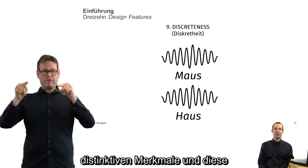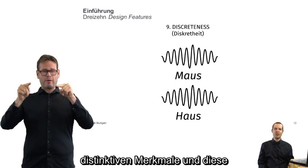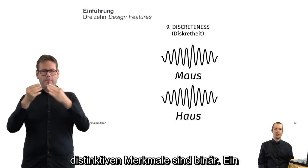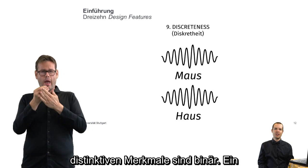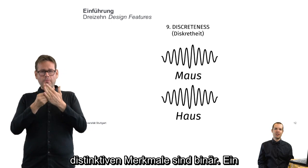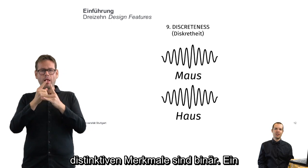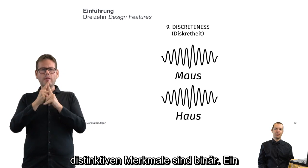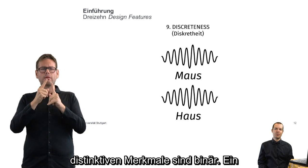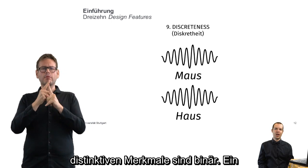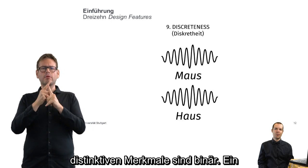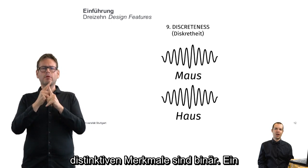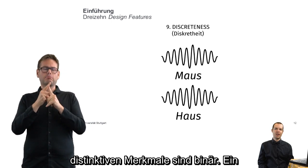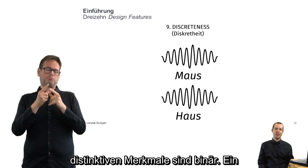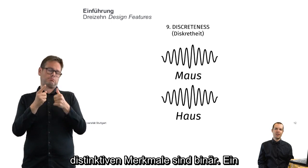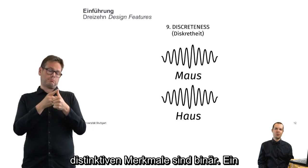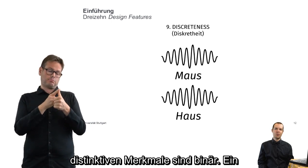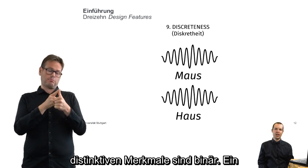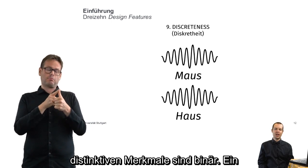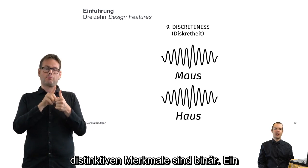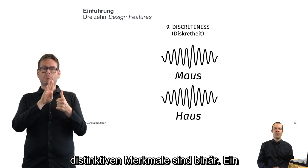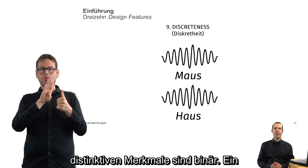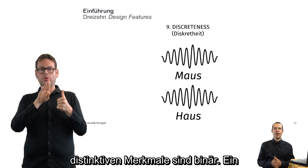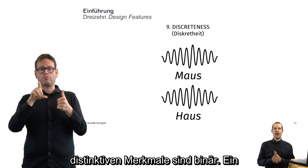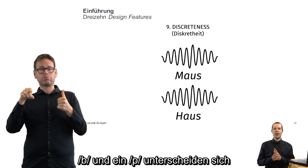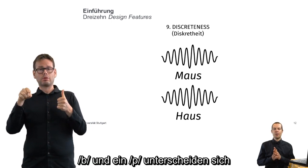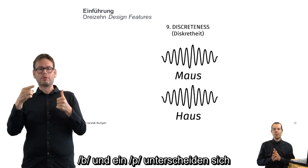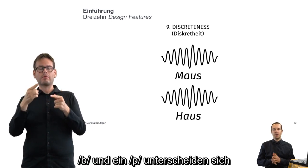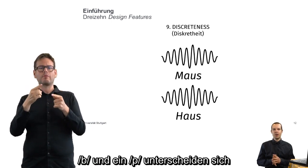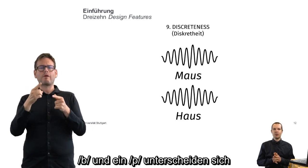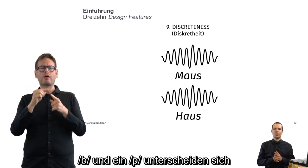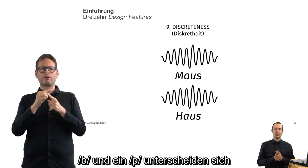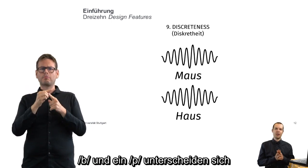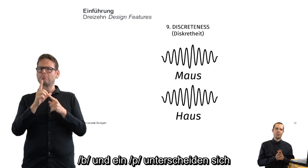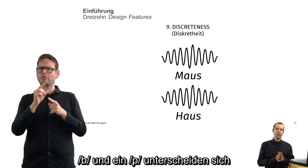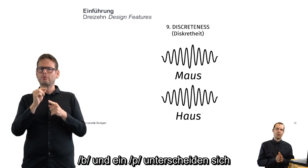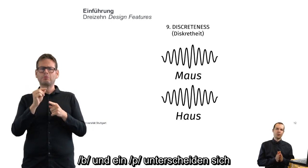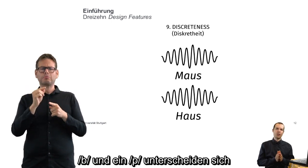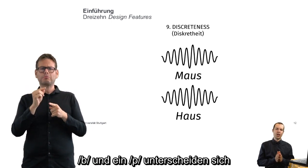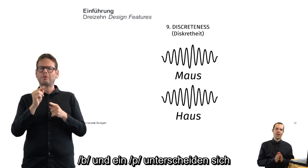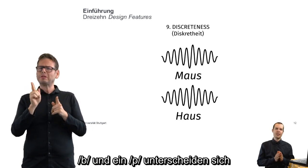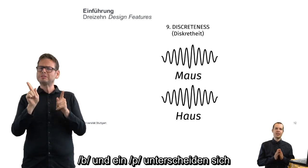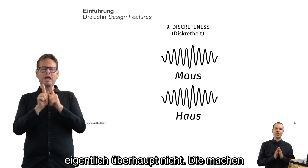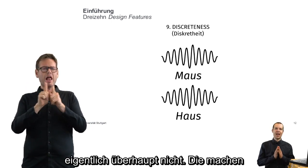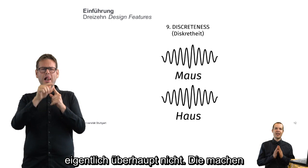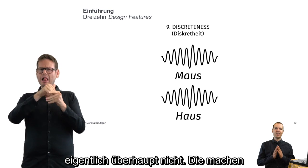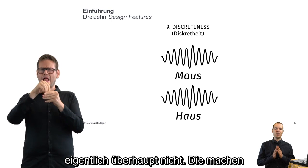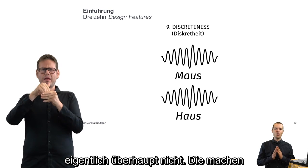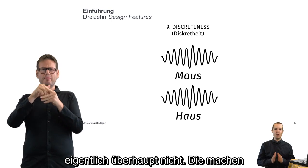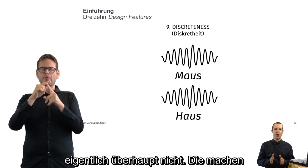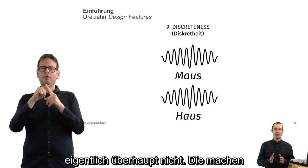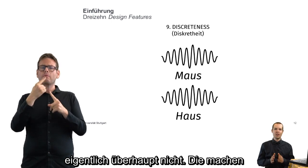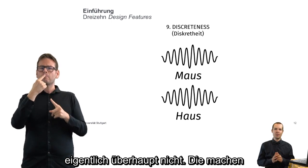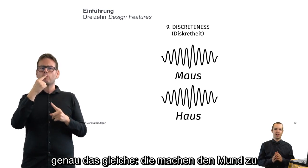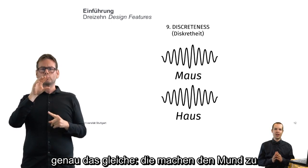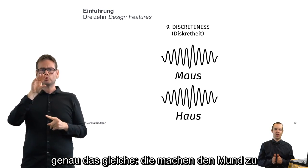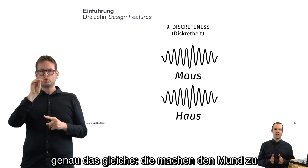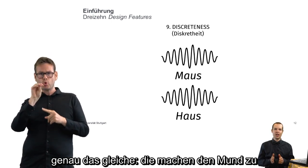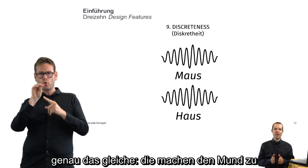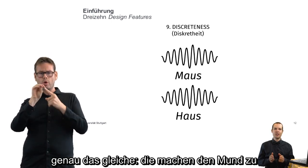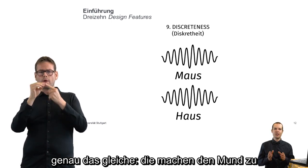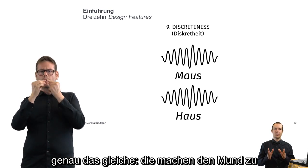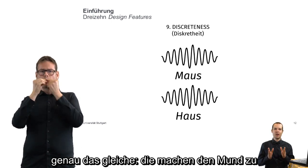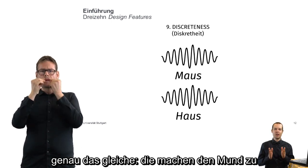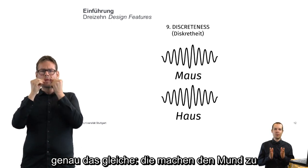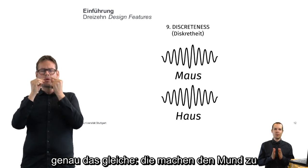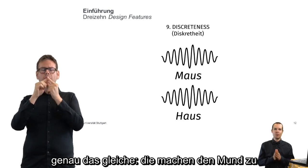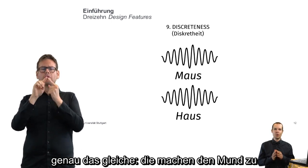Merkmale. Und diese distinktiven Merkmale sind binär. Ein B und ein P unterscheiden sich eigentlich überhaupt nicht. Die machen genau das